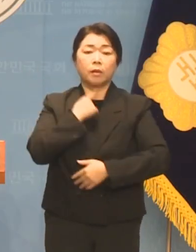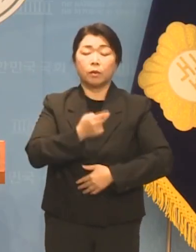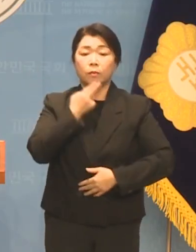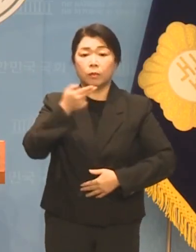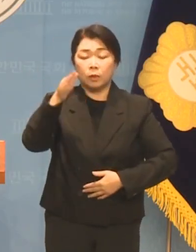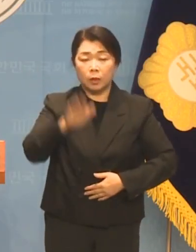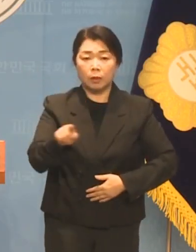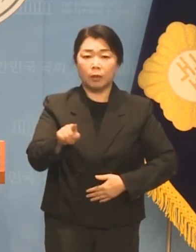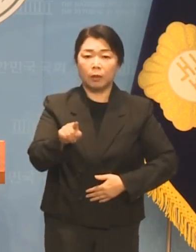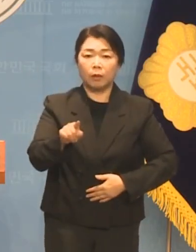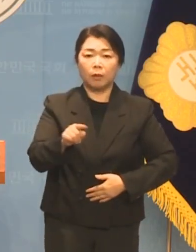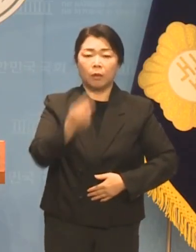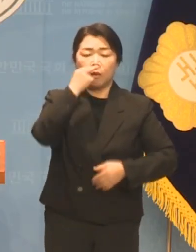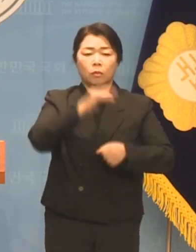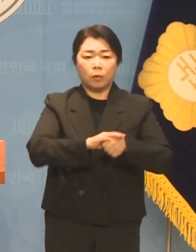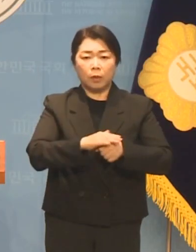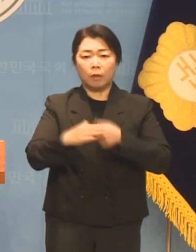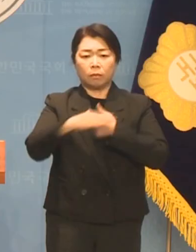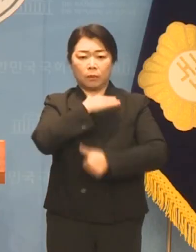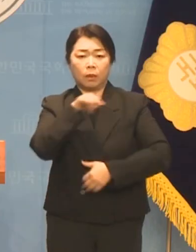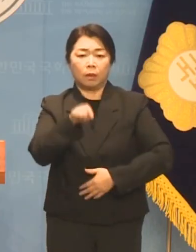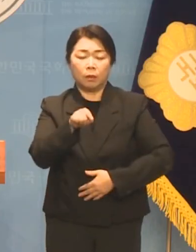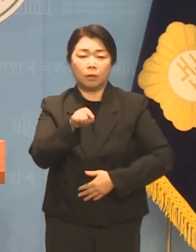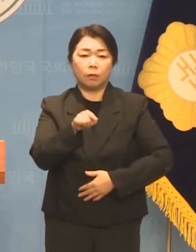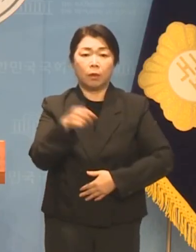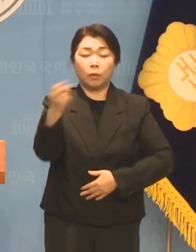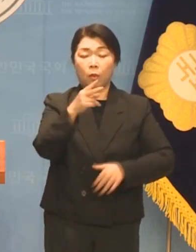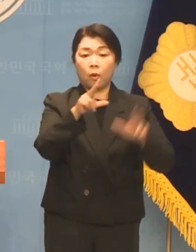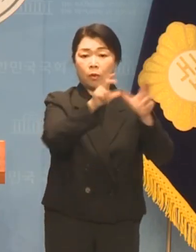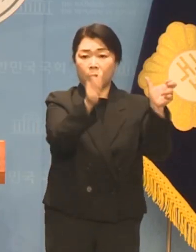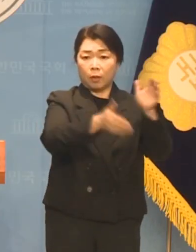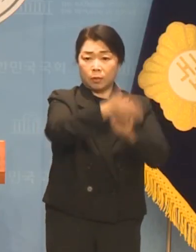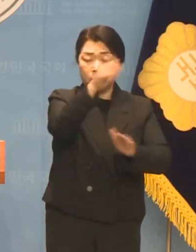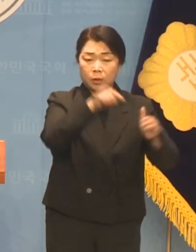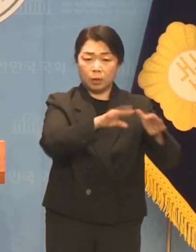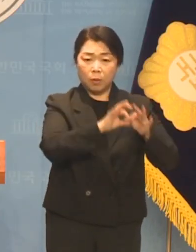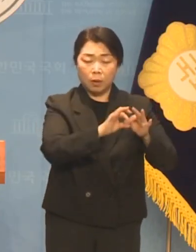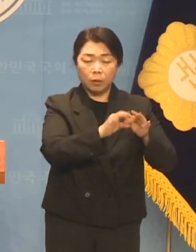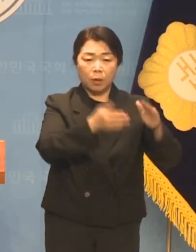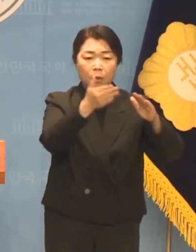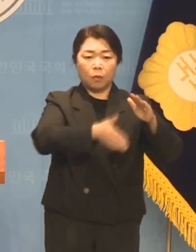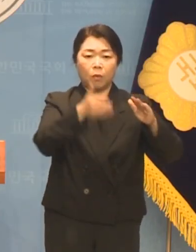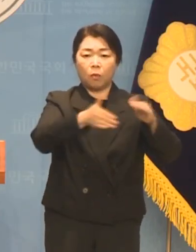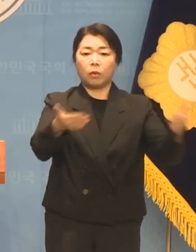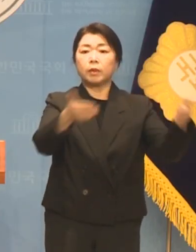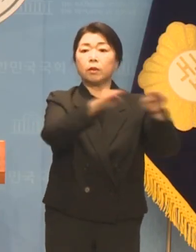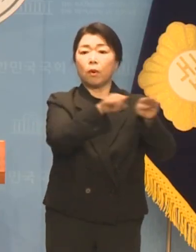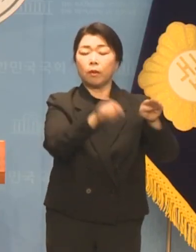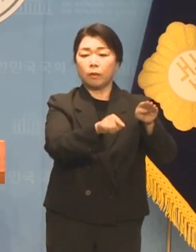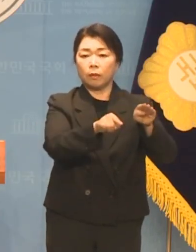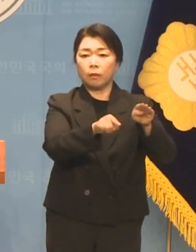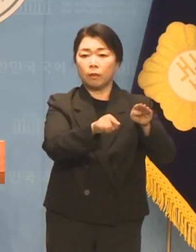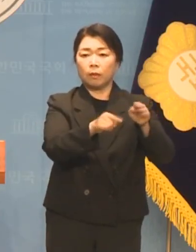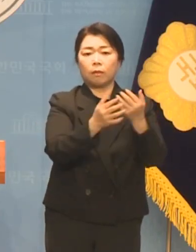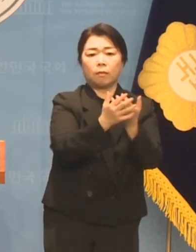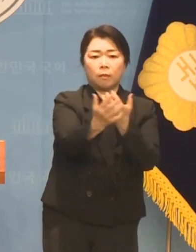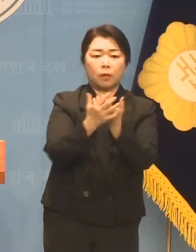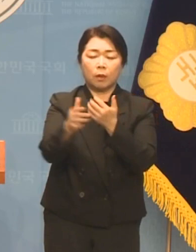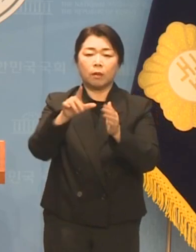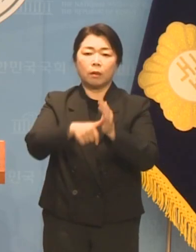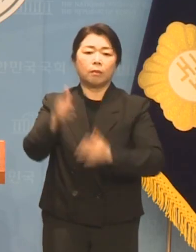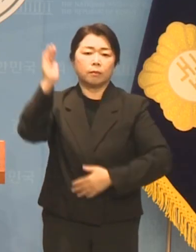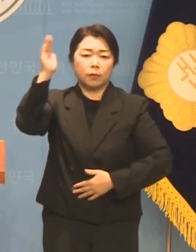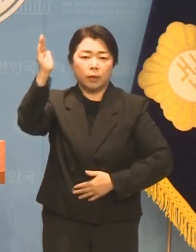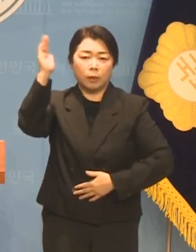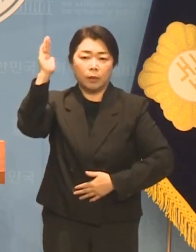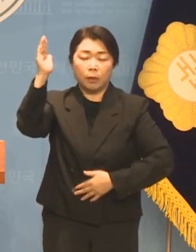성남시 소재 5개 공공기관 부지 이전에 관해 설명하면서 했던 말을